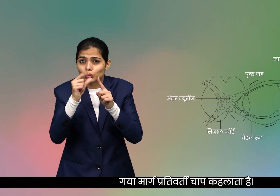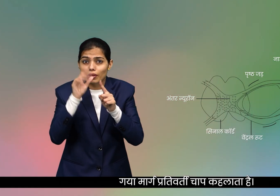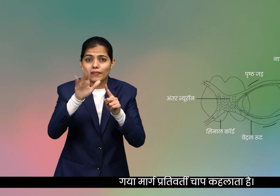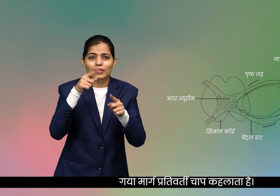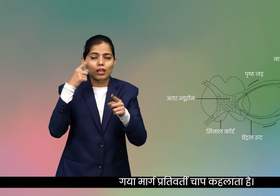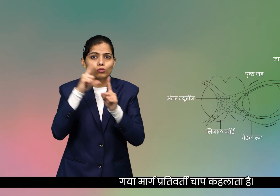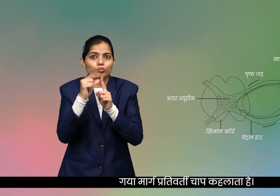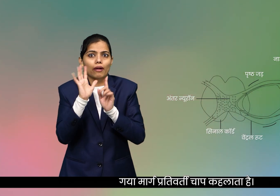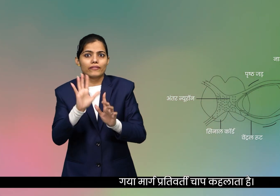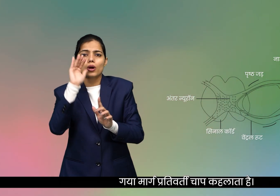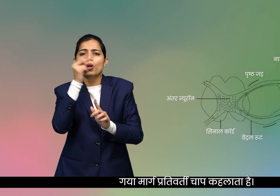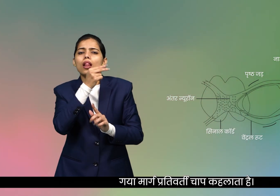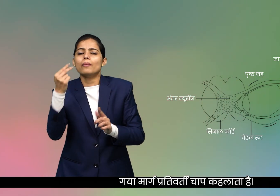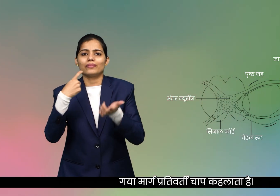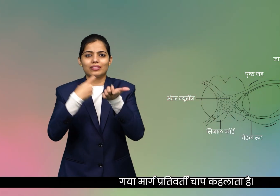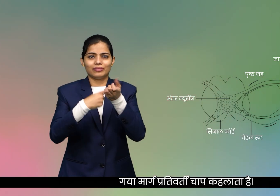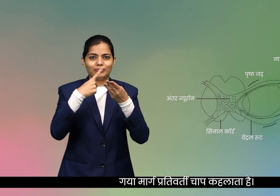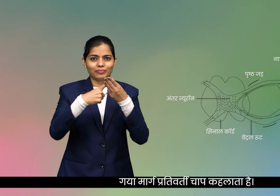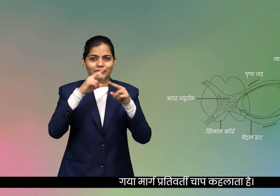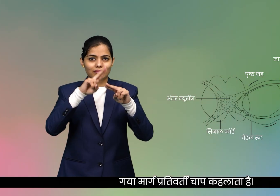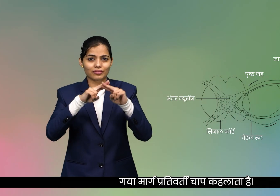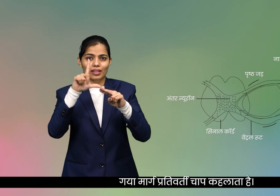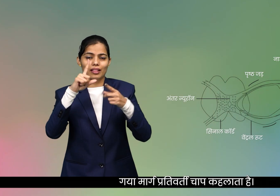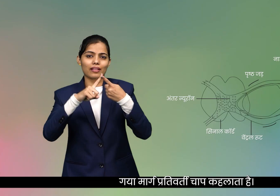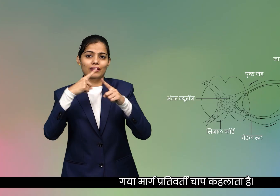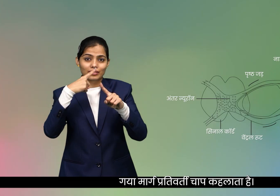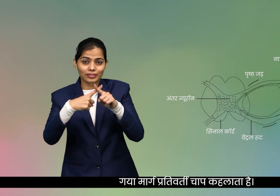मार्ग प्रतिवर्ती चाप कहलाता है।